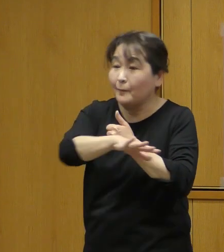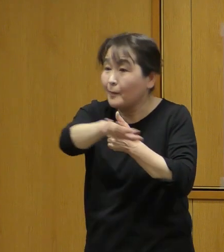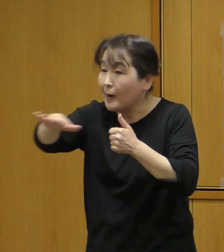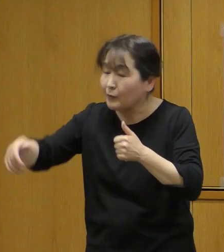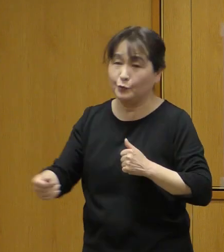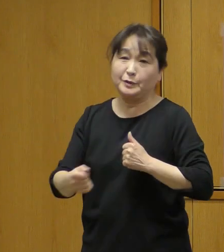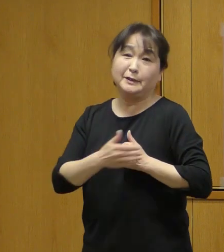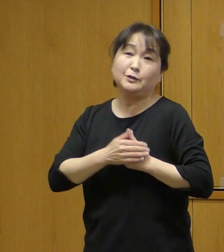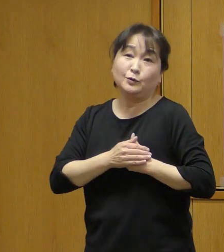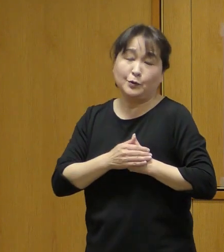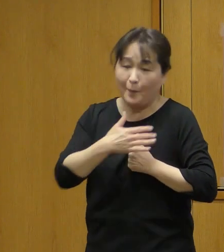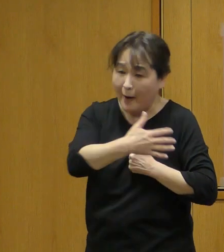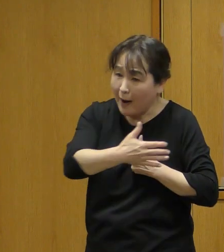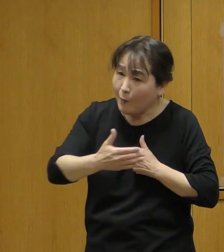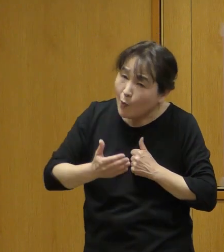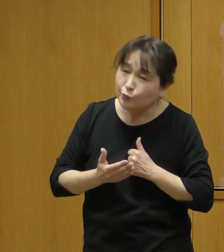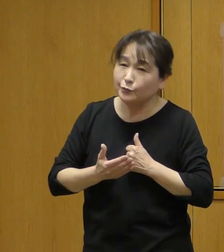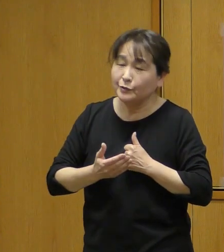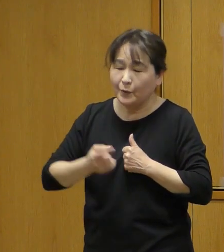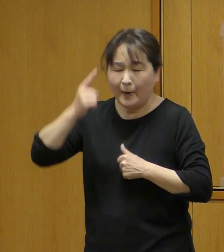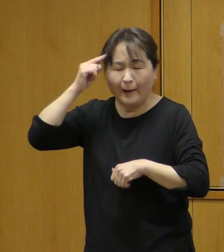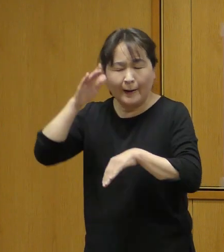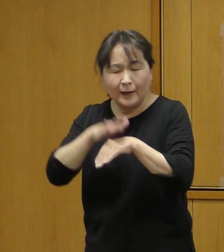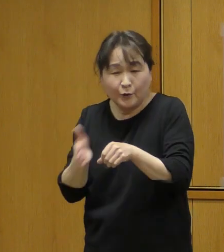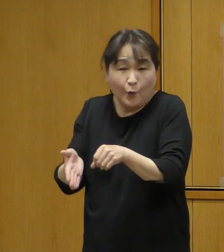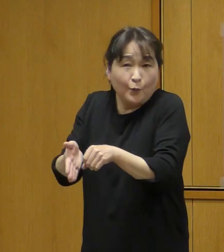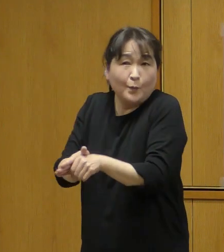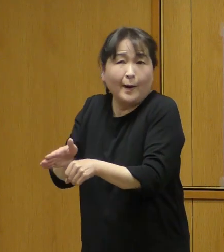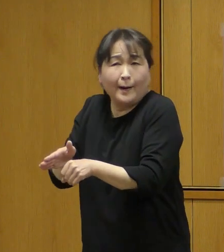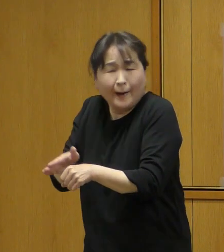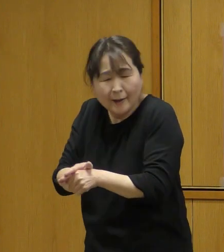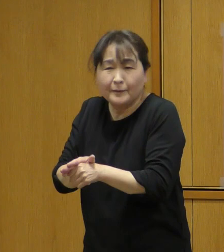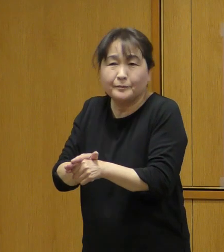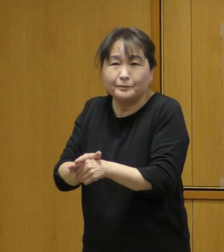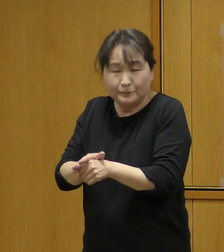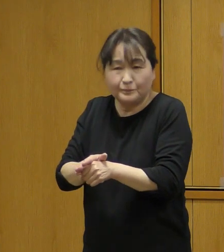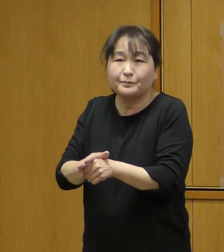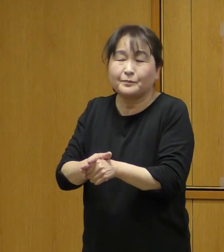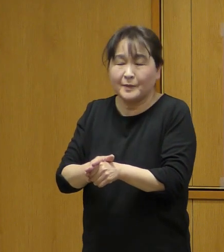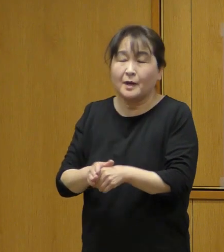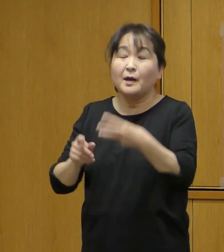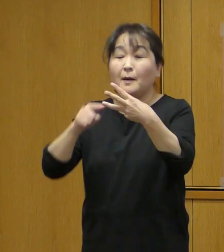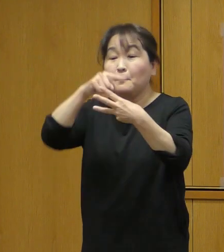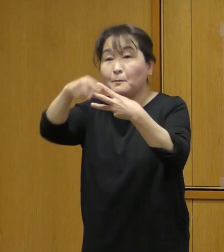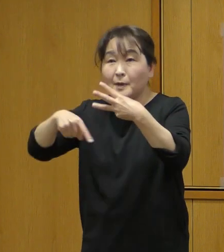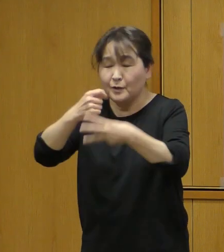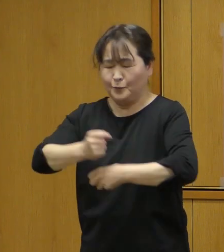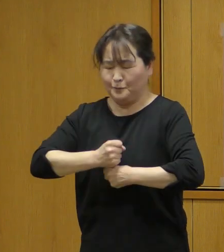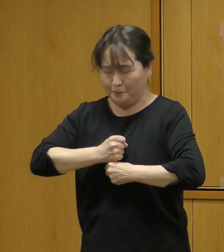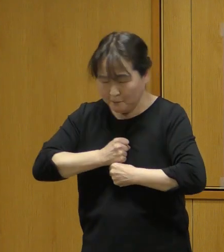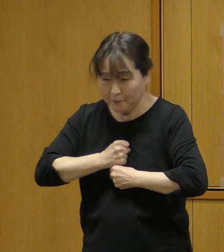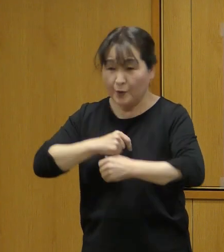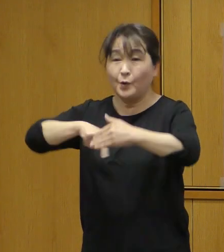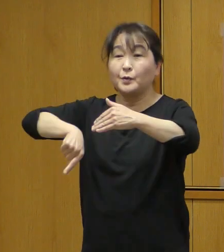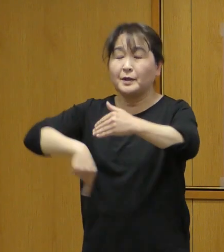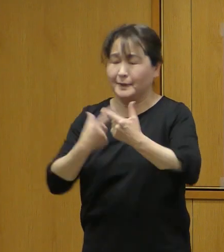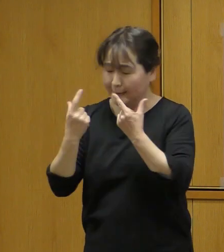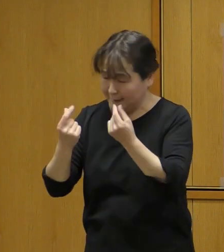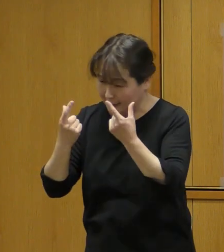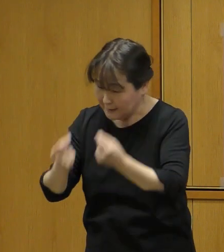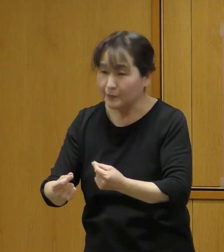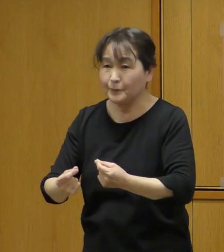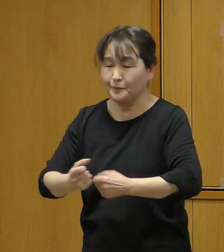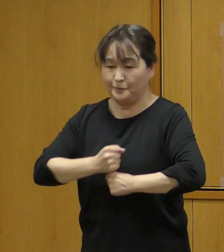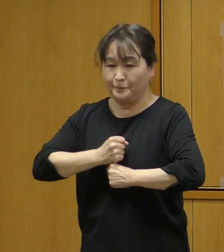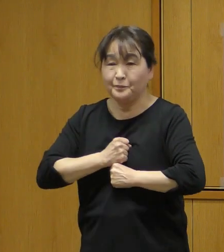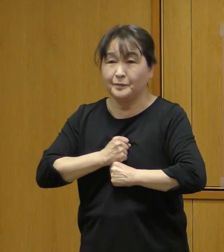方々の命も守るという観点から、いわゆる3密を避けるといった感染